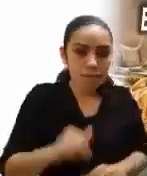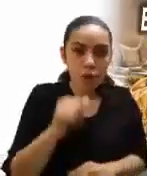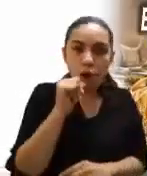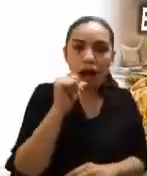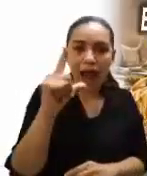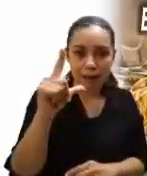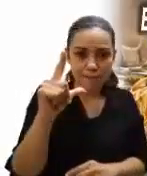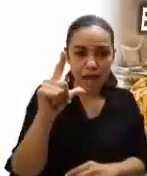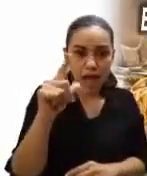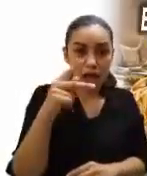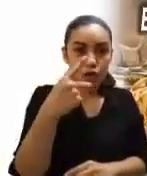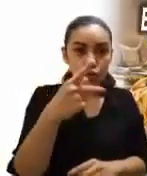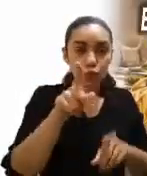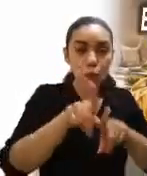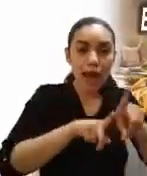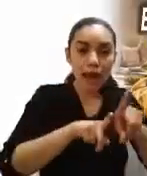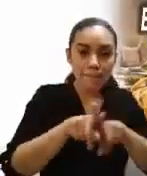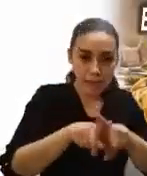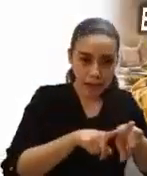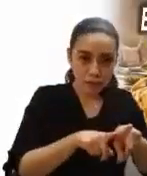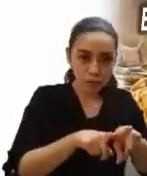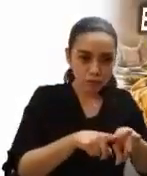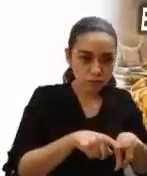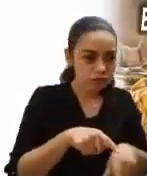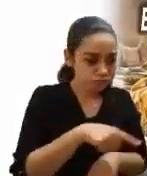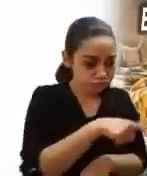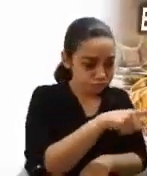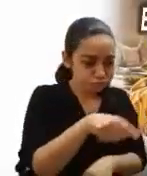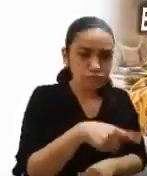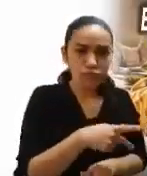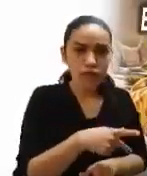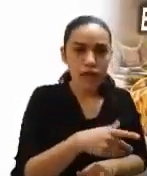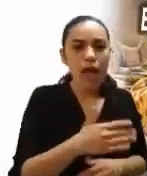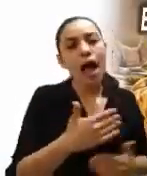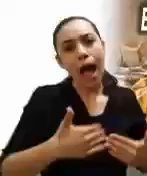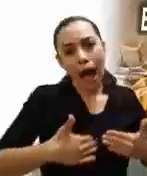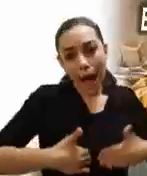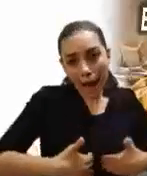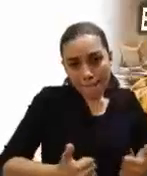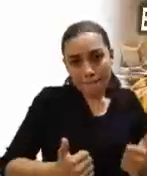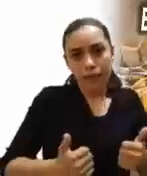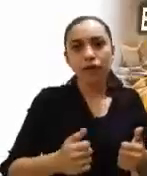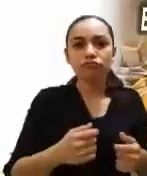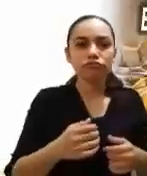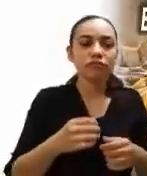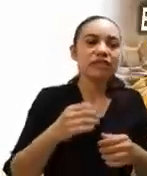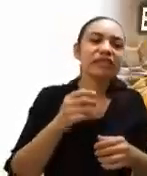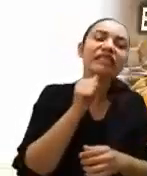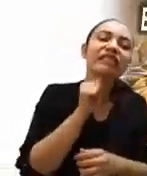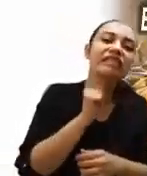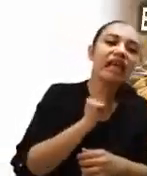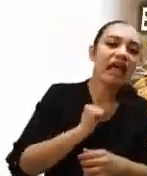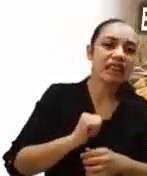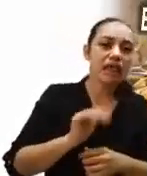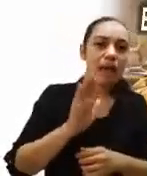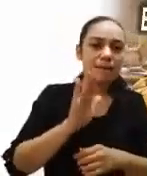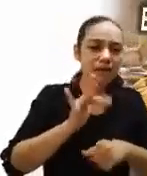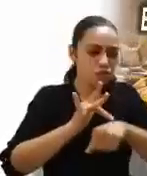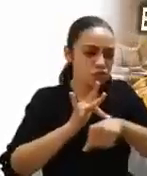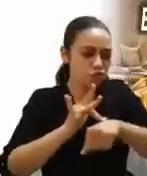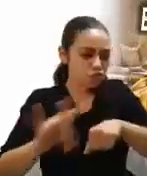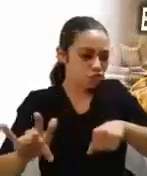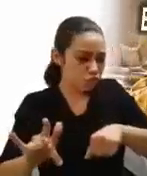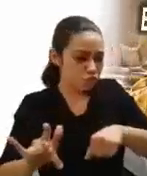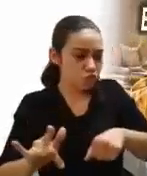llagado, porque tiene hambre, tiene sed, está desnudo, está humillado, es esclavo, porque está